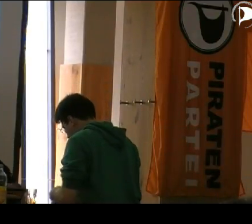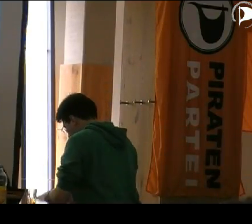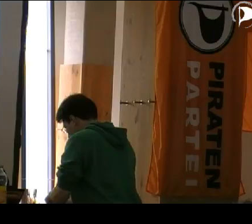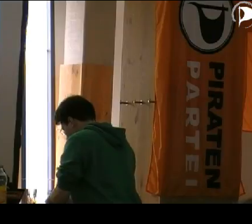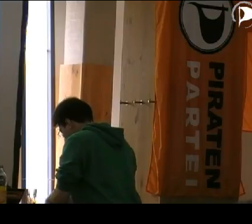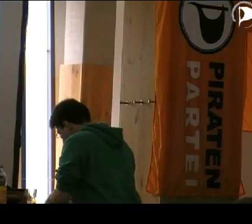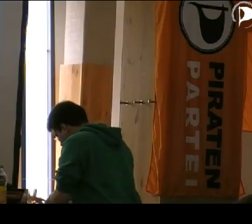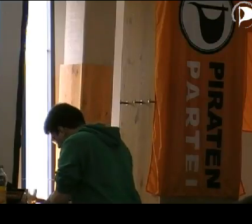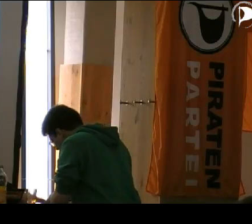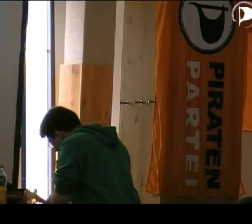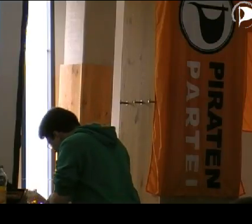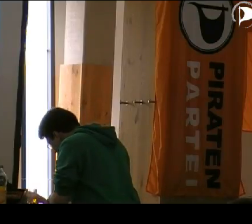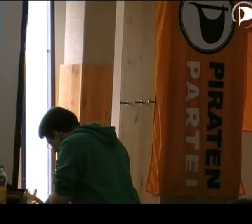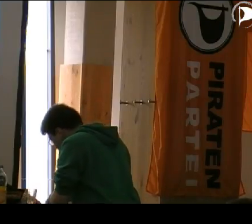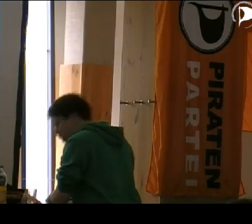6